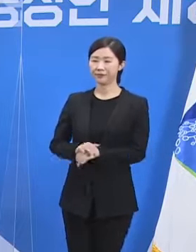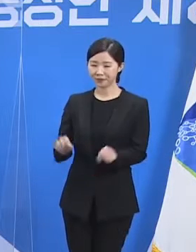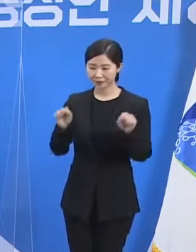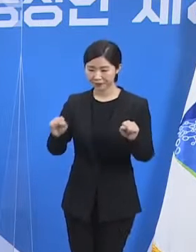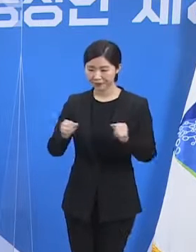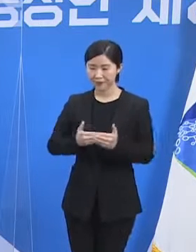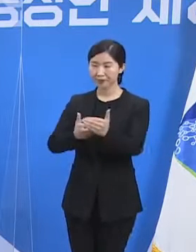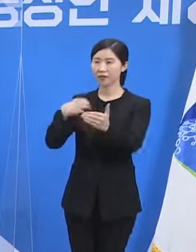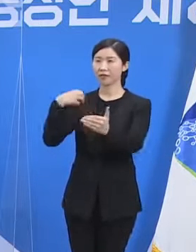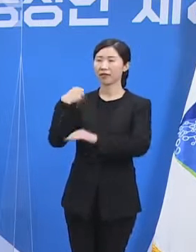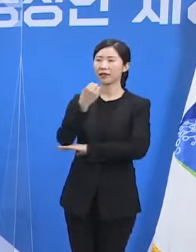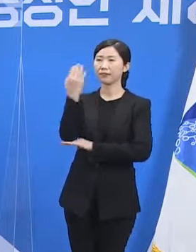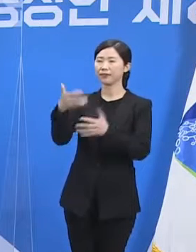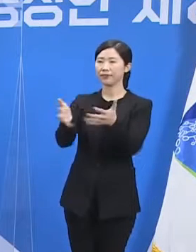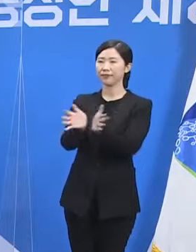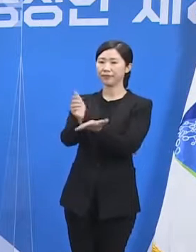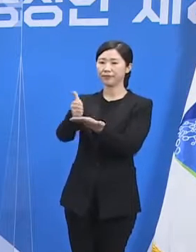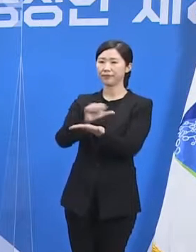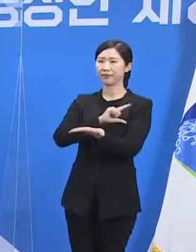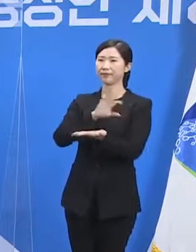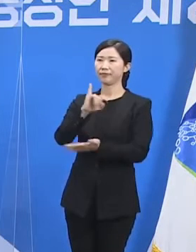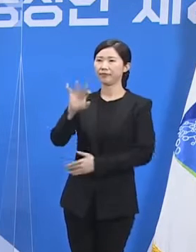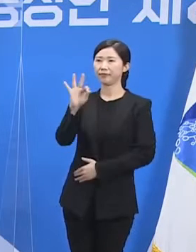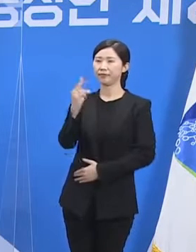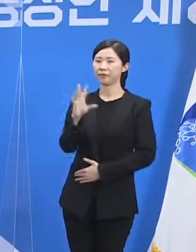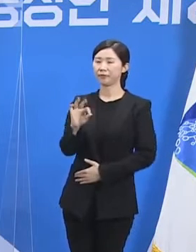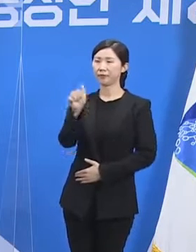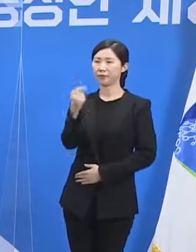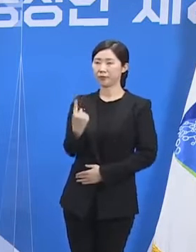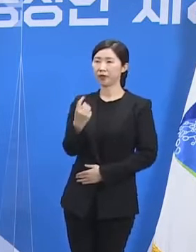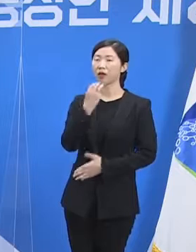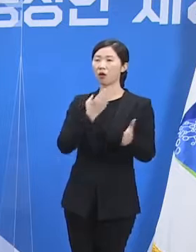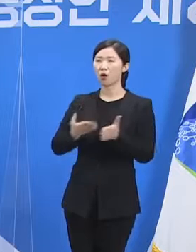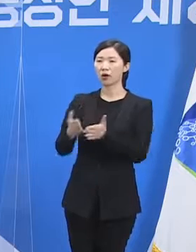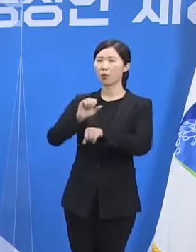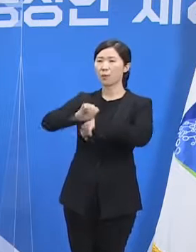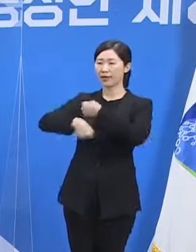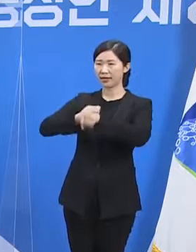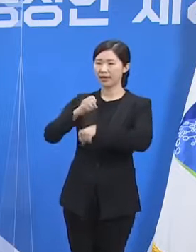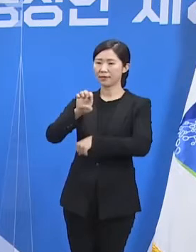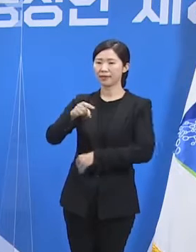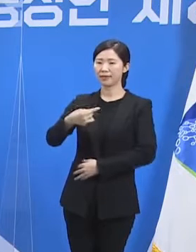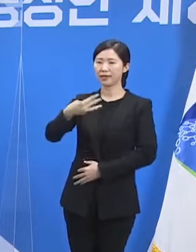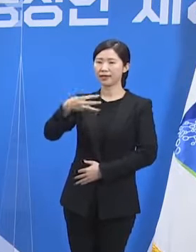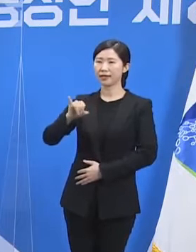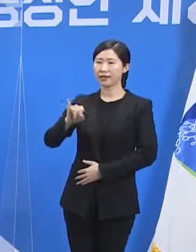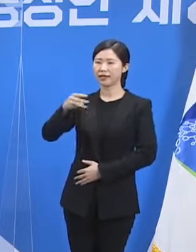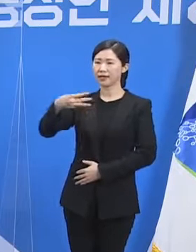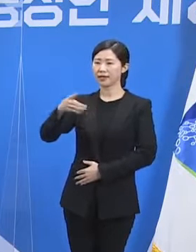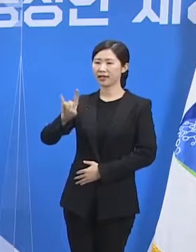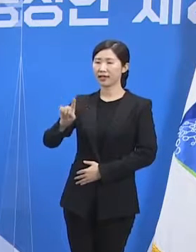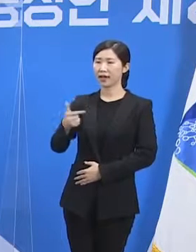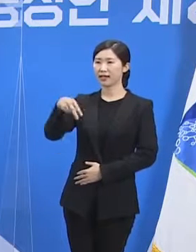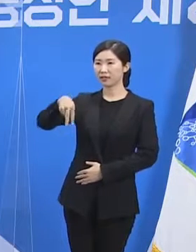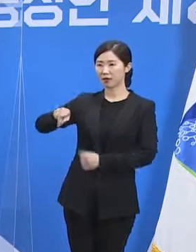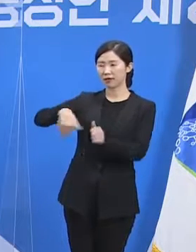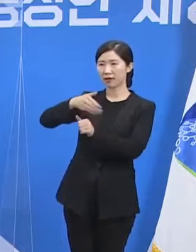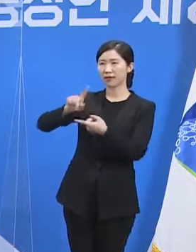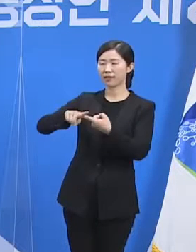안녕하십니까. 진행을 맡은 신문팀장 용호입니다. 경기도 프리랜서 실태조사 결과 관련 기자회견을